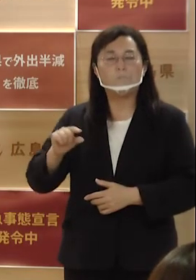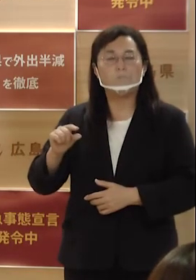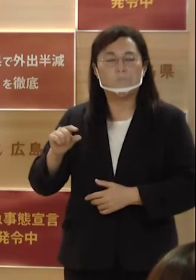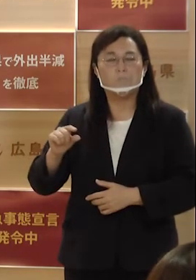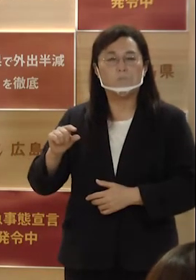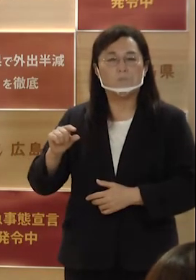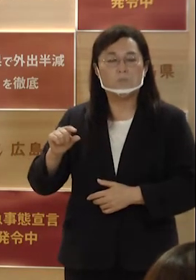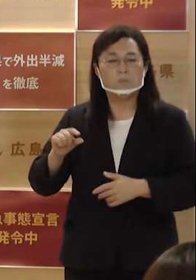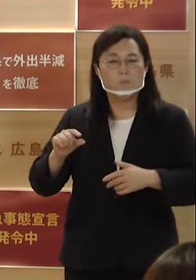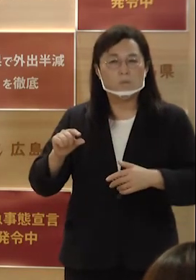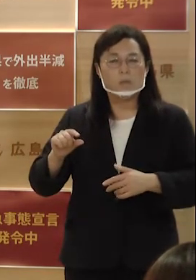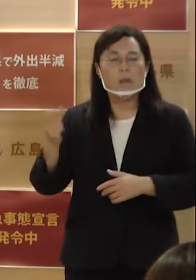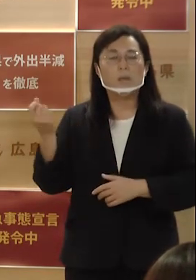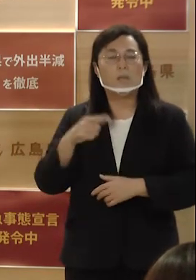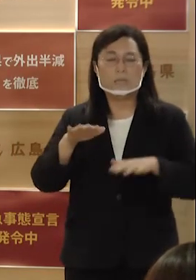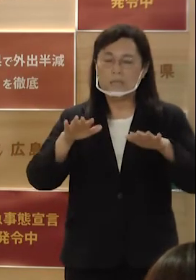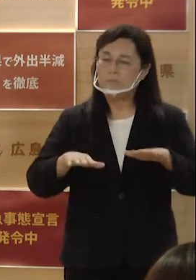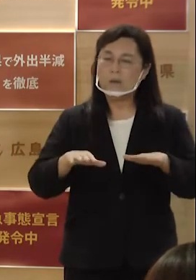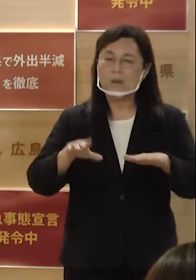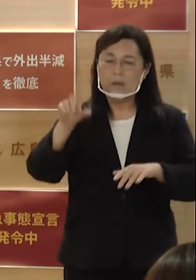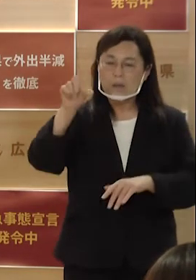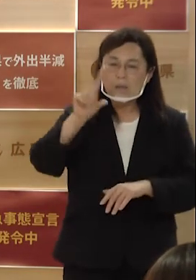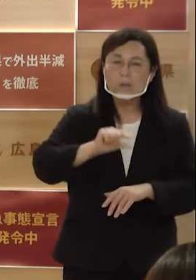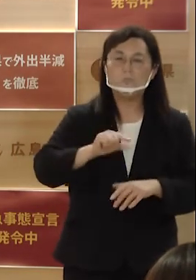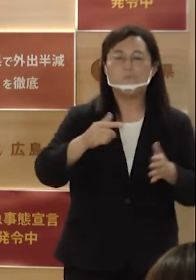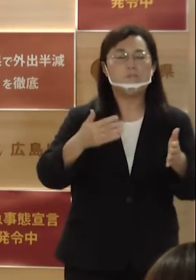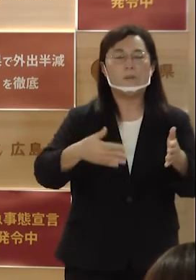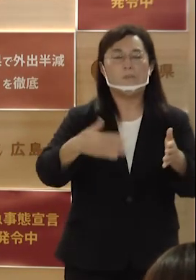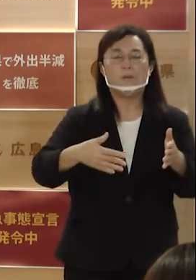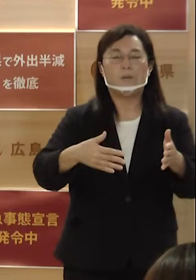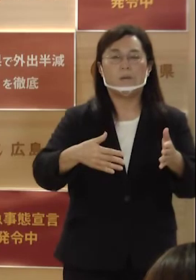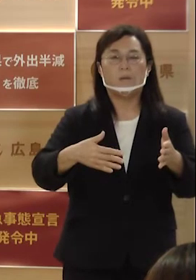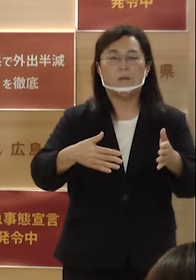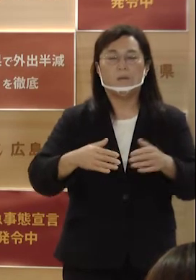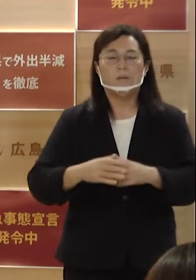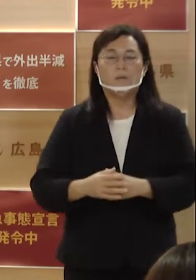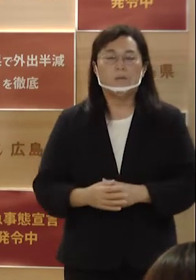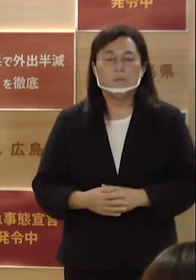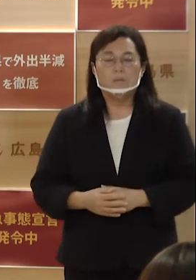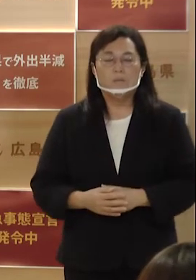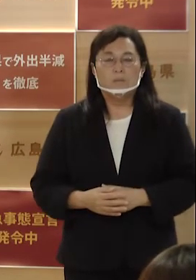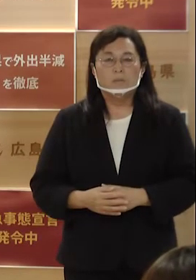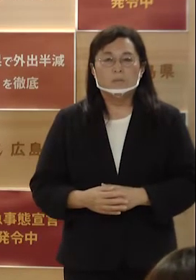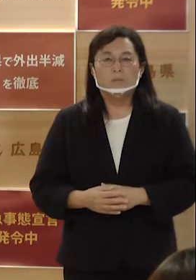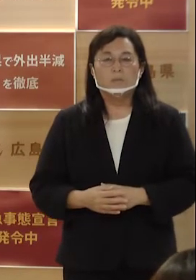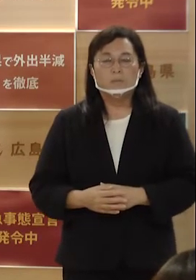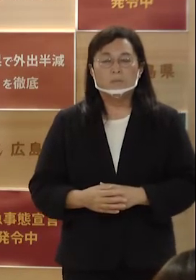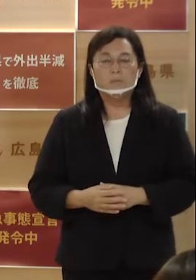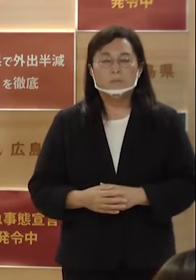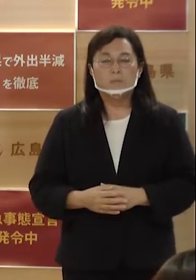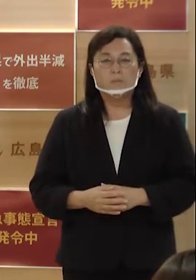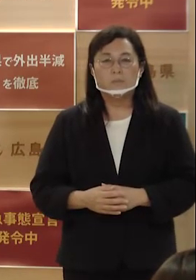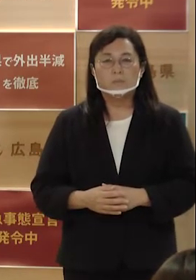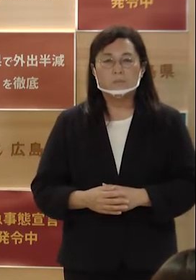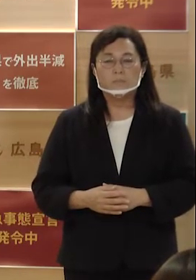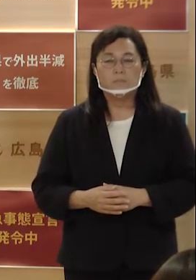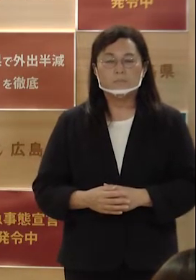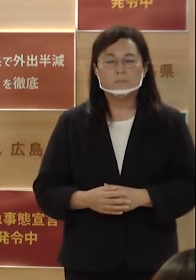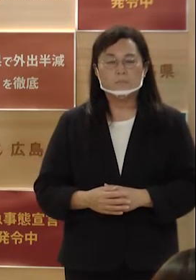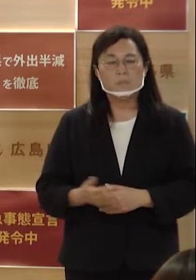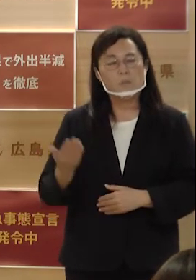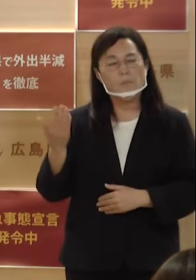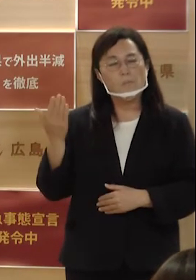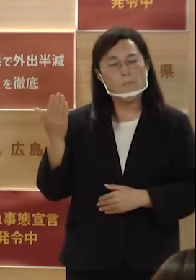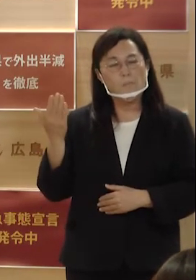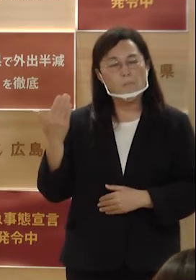十分下がっていないというのもあるので、前回と同じようなスピードで、下がるのもちょっとなかなか期